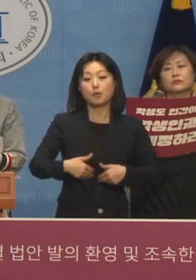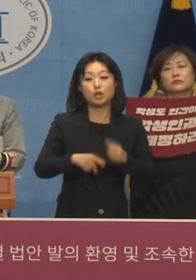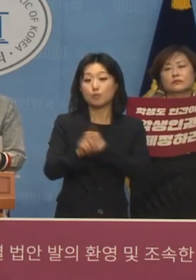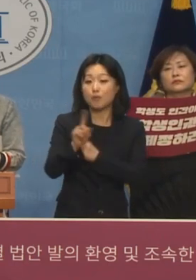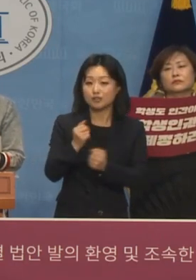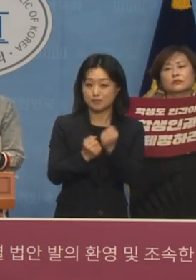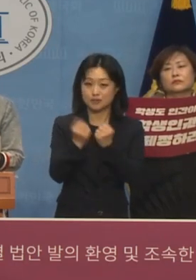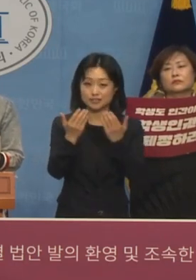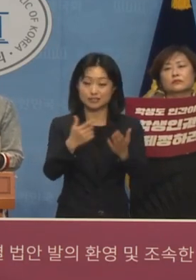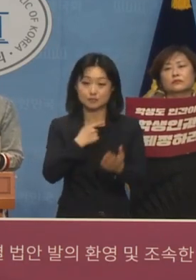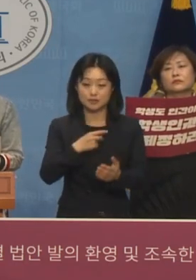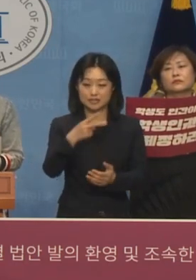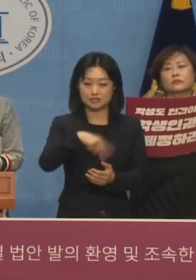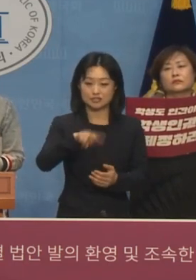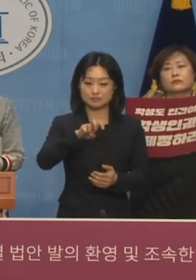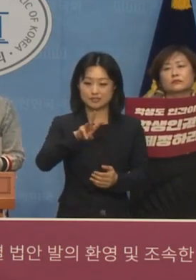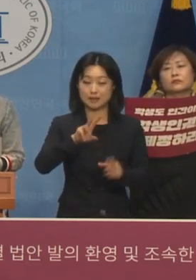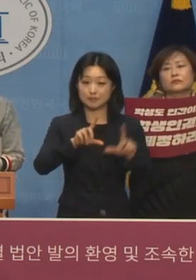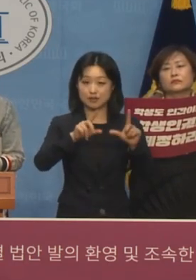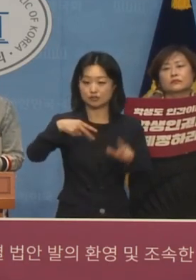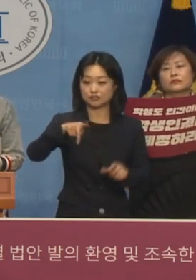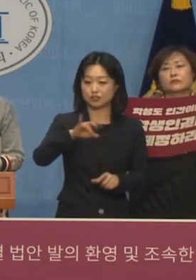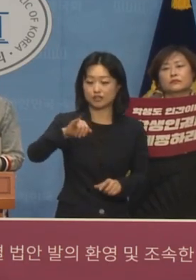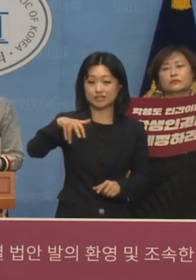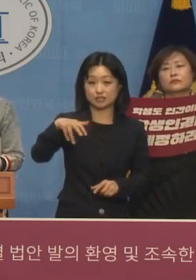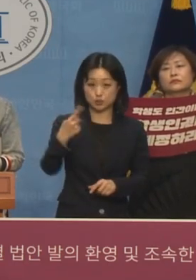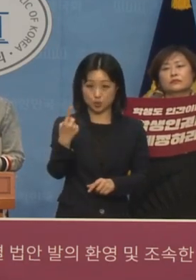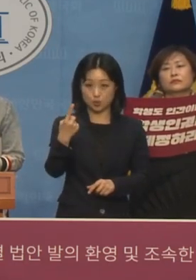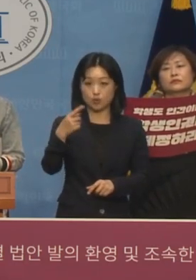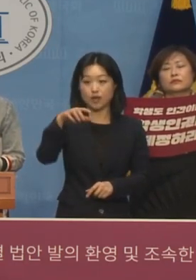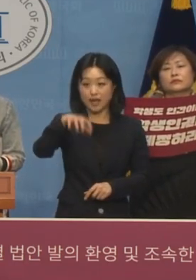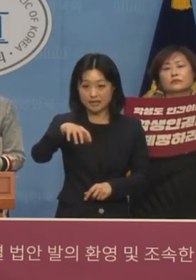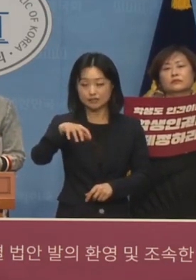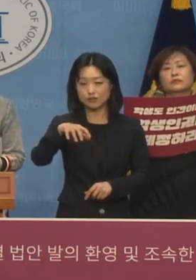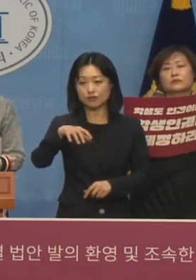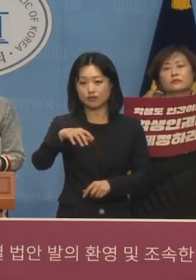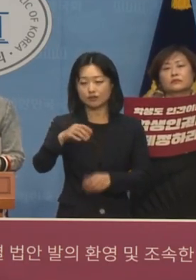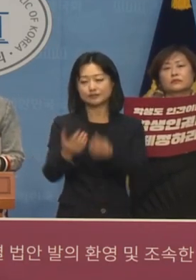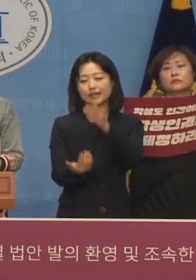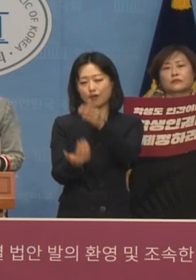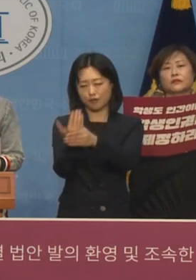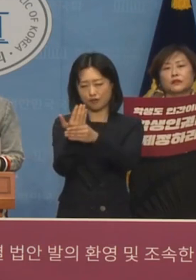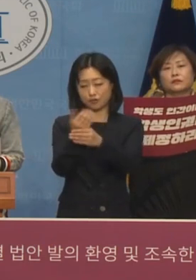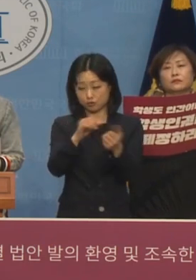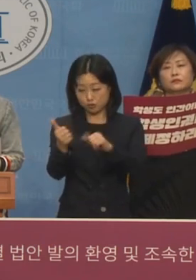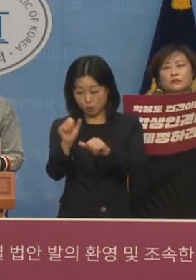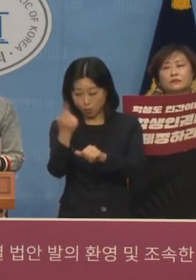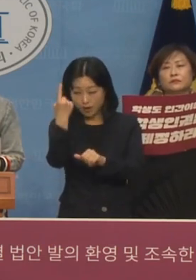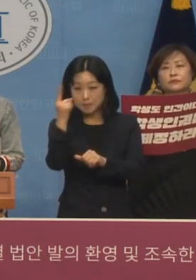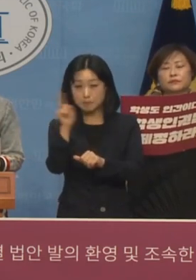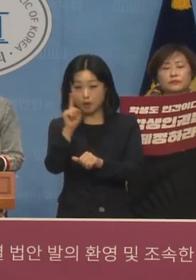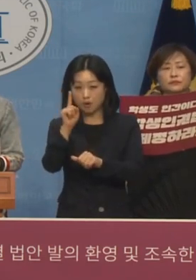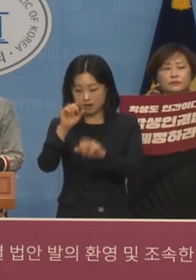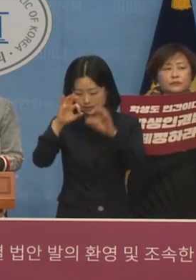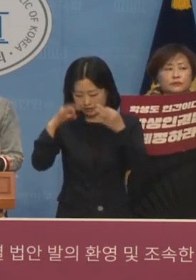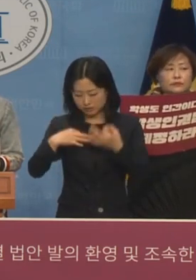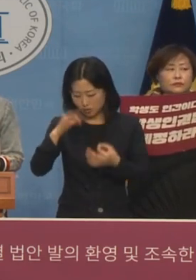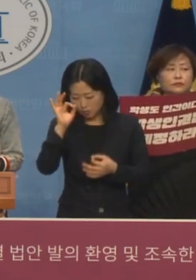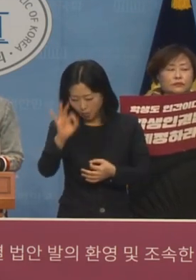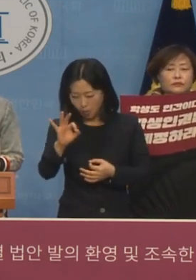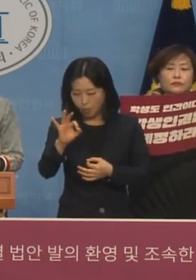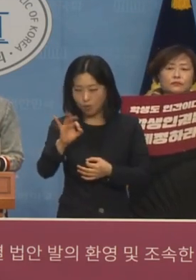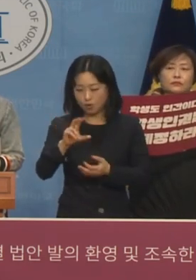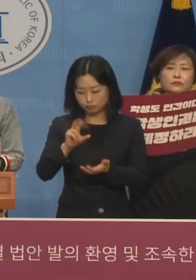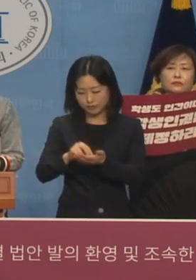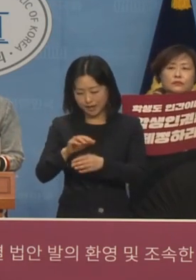섰습니다. 2023년 서희초 사건 이후 교육계는 큰 아픔을 겪었습니다. 안타까운 죽음의 원인에 대한 심도 있는 성찰과 구조적인